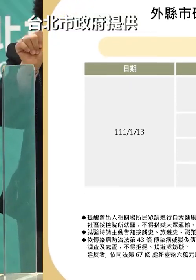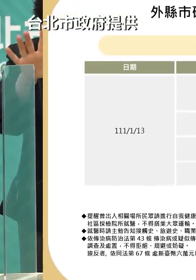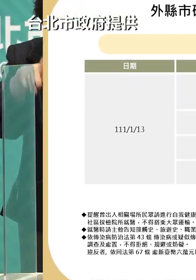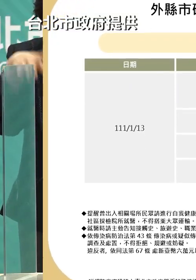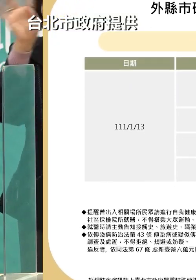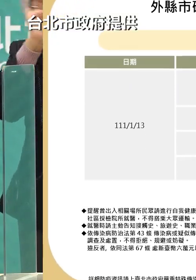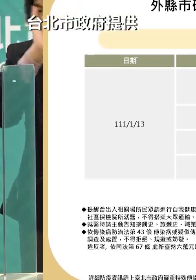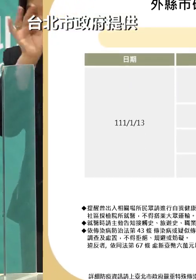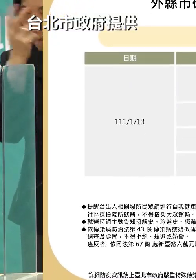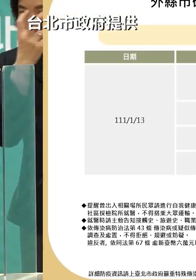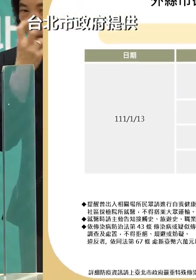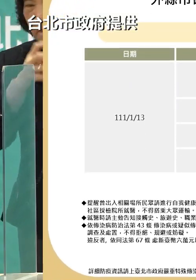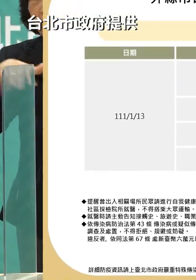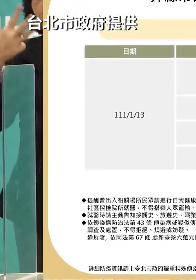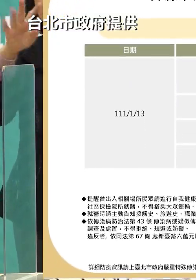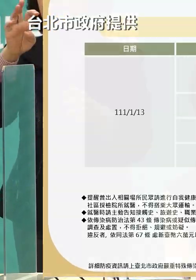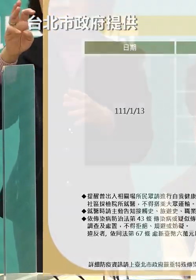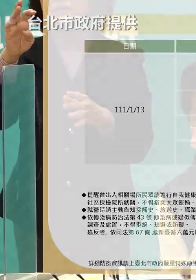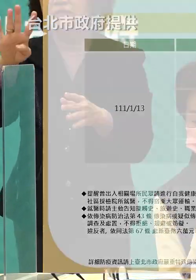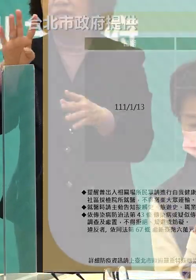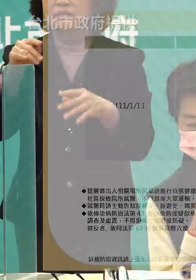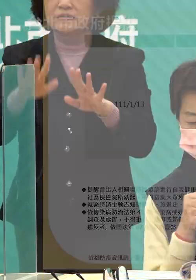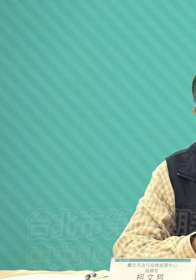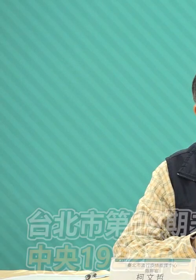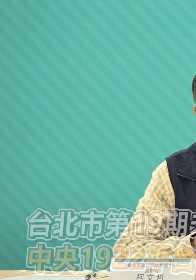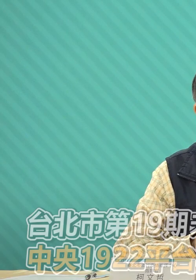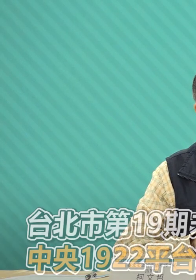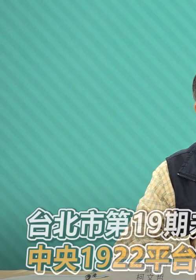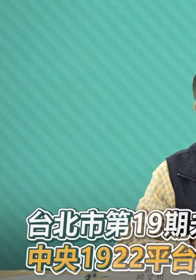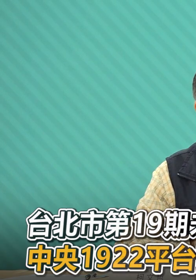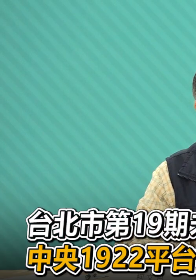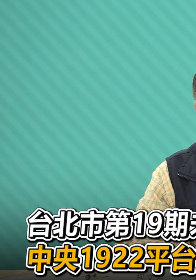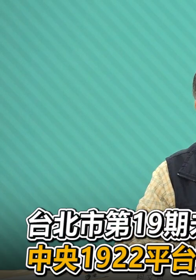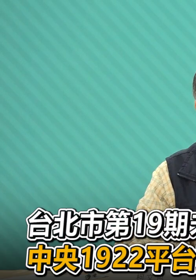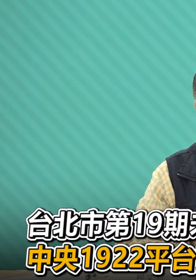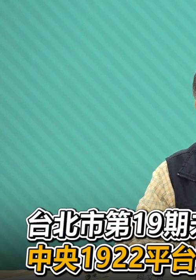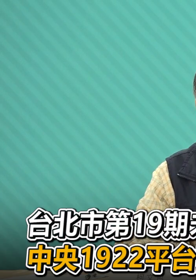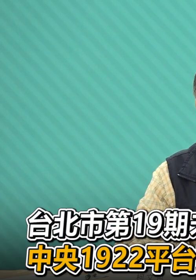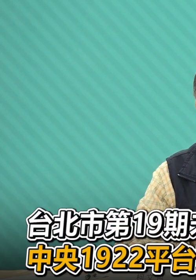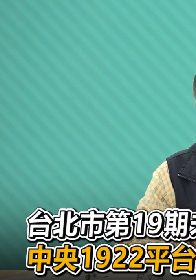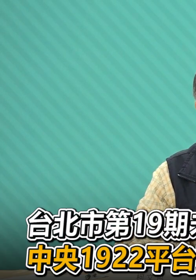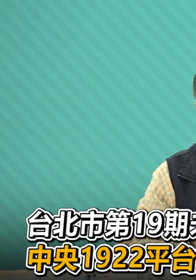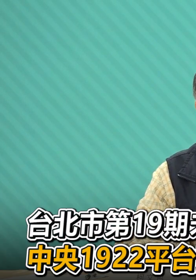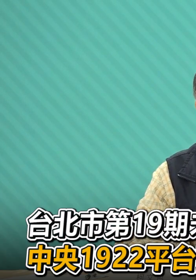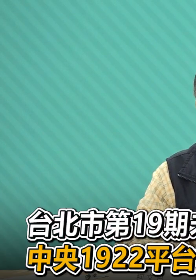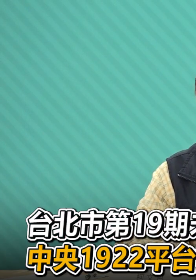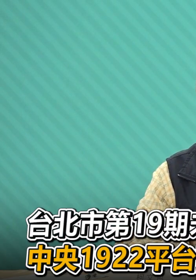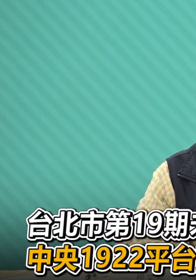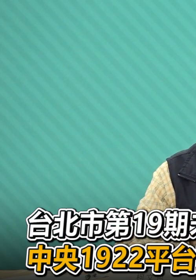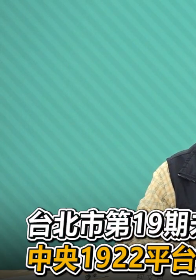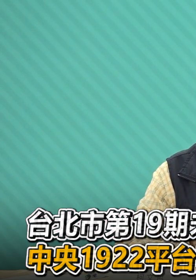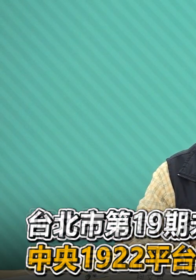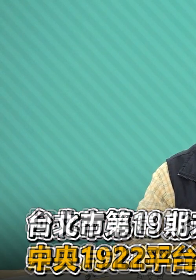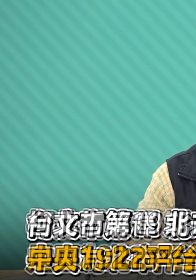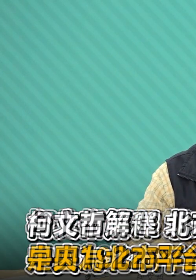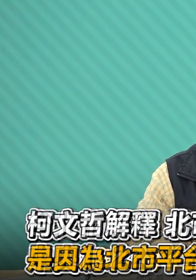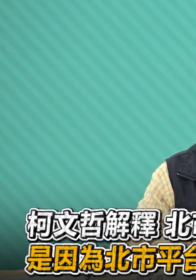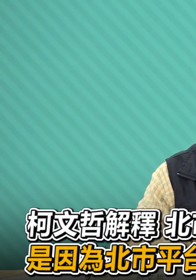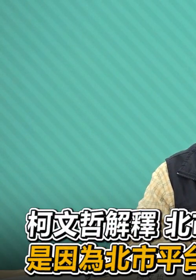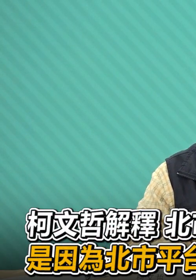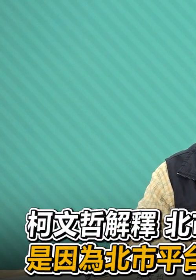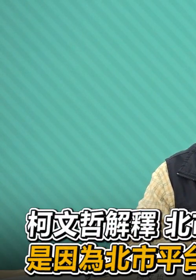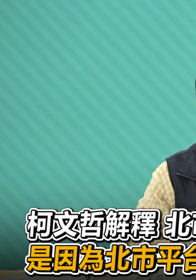检834人，目前现在正在进行采检。 这个礼拜的预约，你知道我们之所以没有在1922，是因